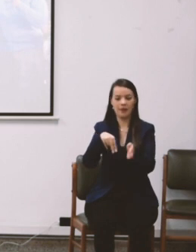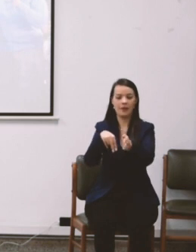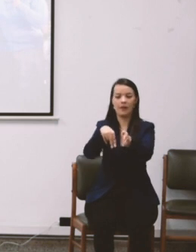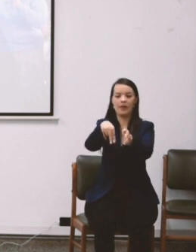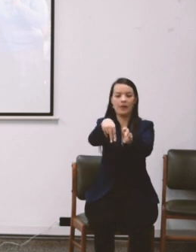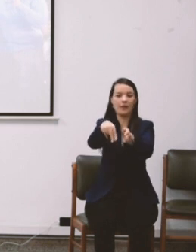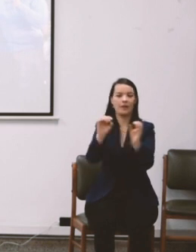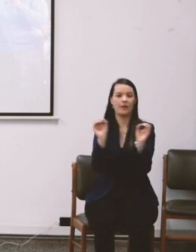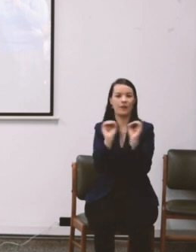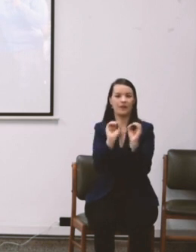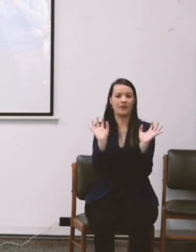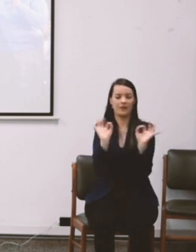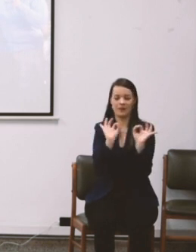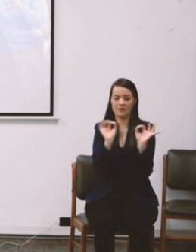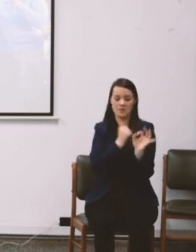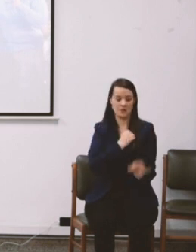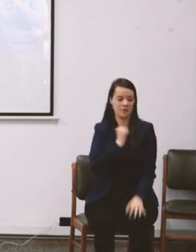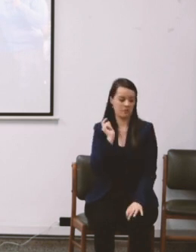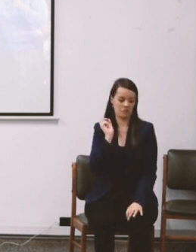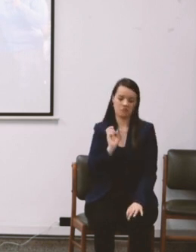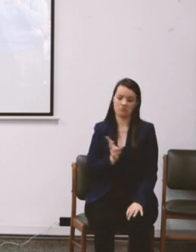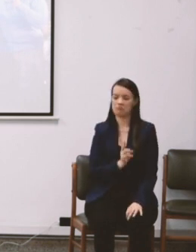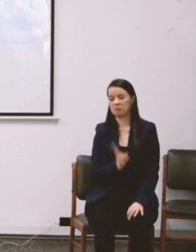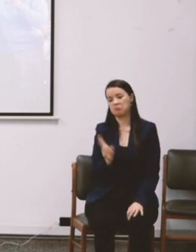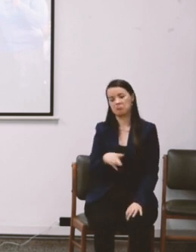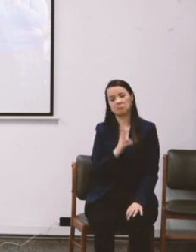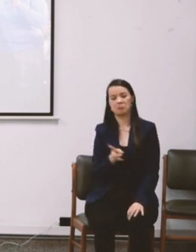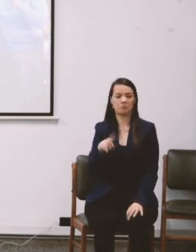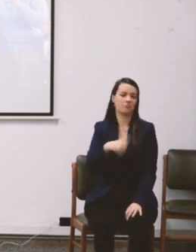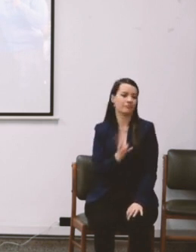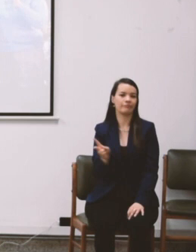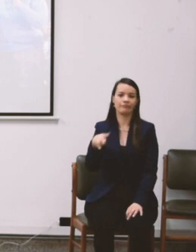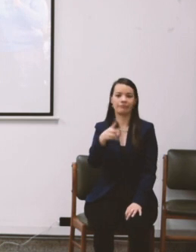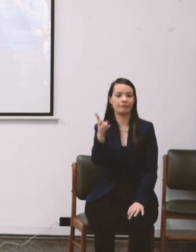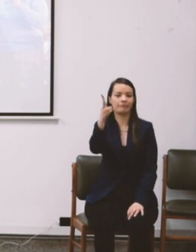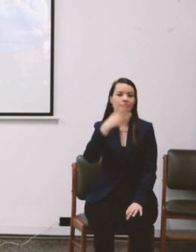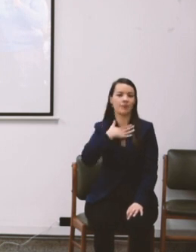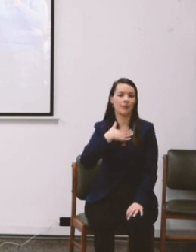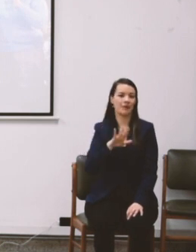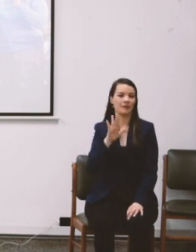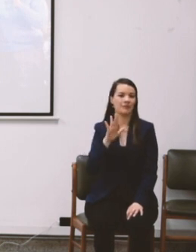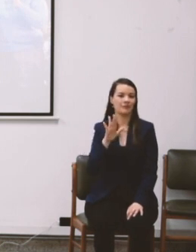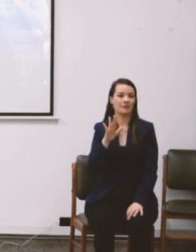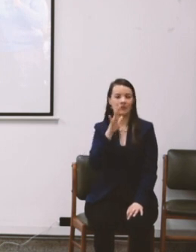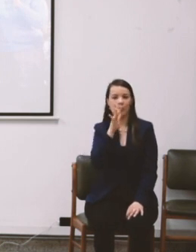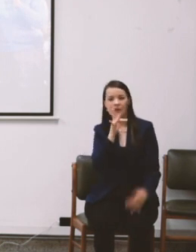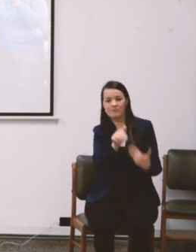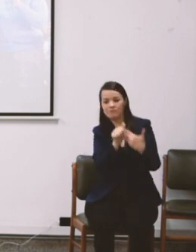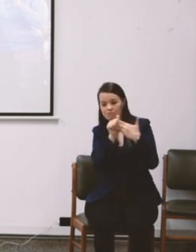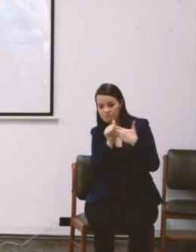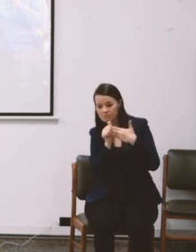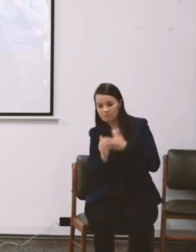ubicada? Pues que es bastante problemático, ¿no? Porque tampoco tenemos como una orientación que